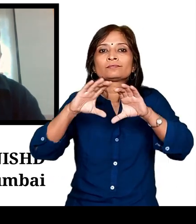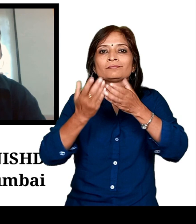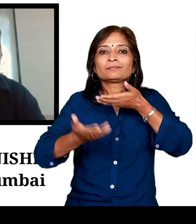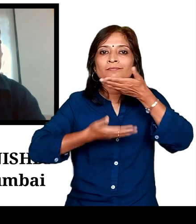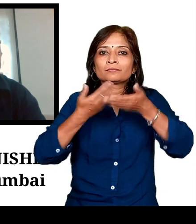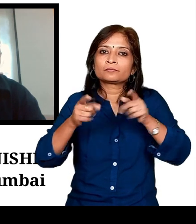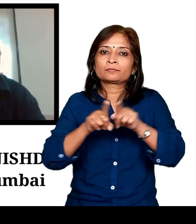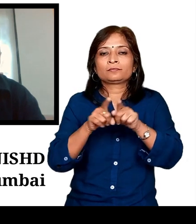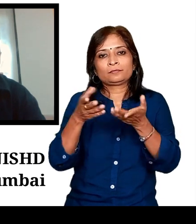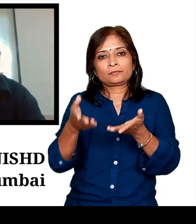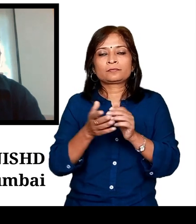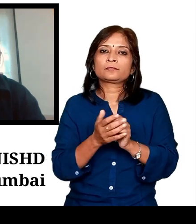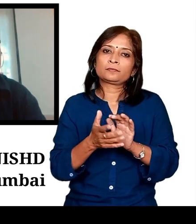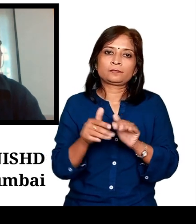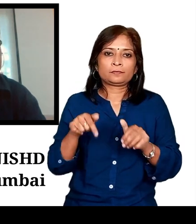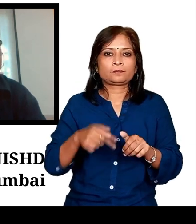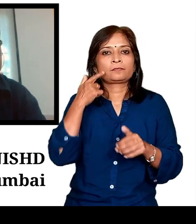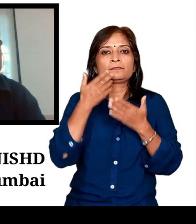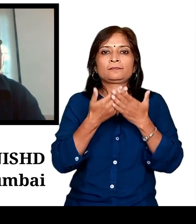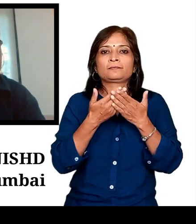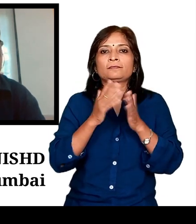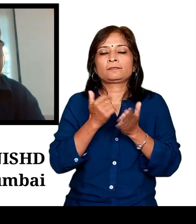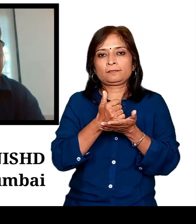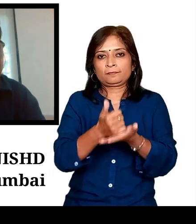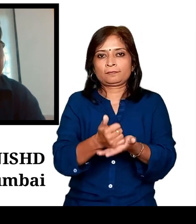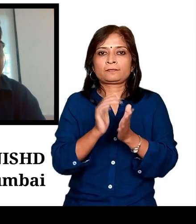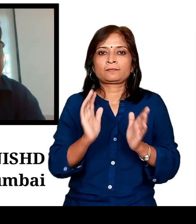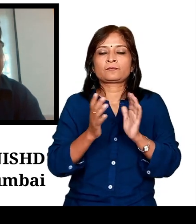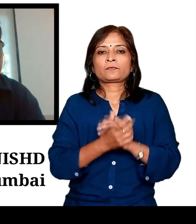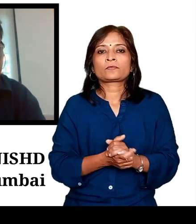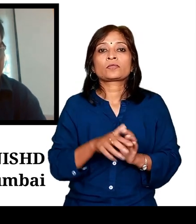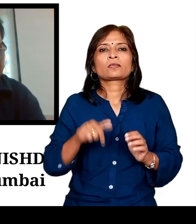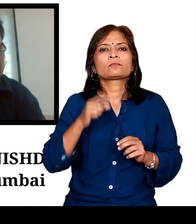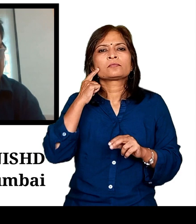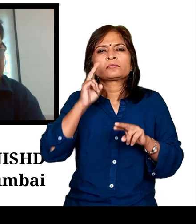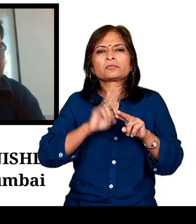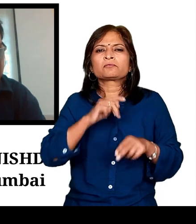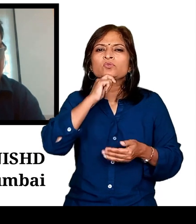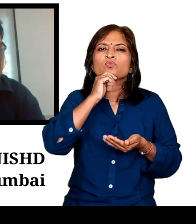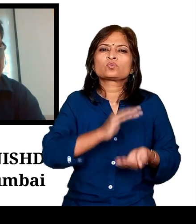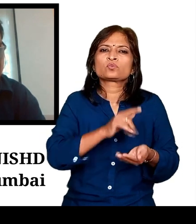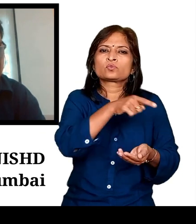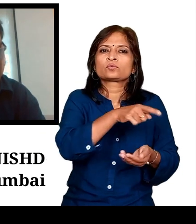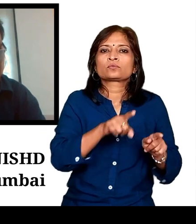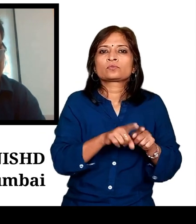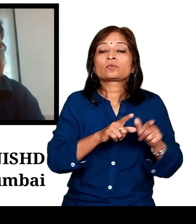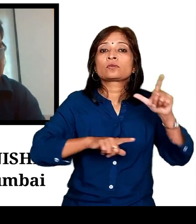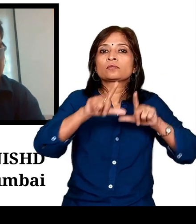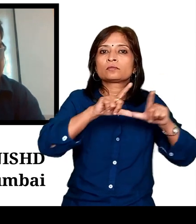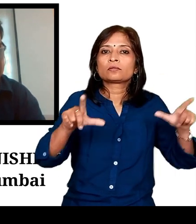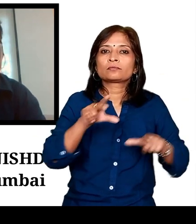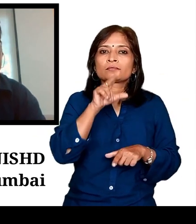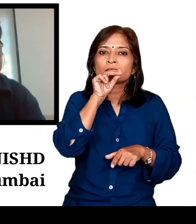हैं, तो इस प्रकार की सुविधा भी उसमें होती है। और अगर बहुत छोटे बच्चे हैं और उनकी